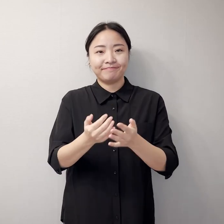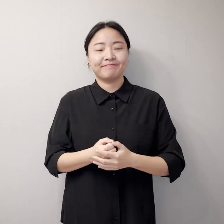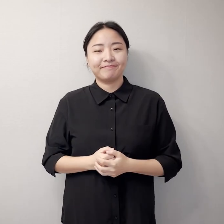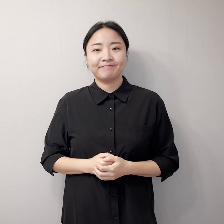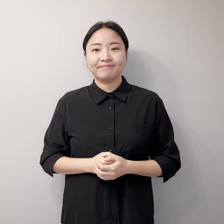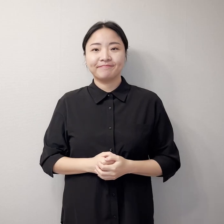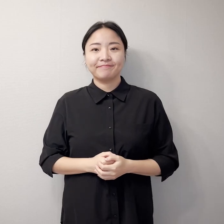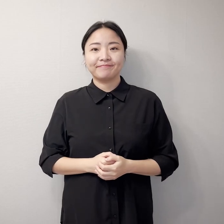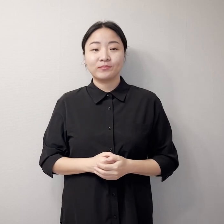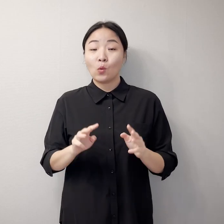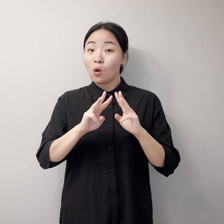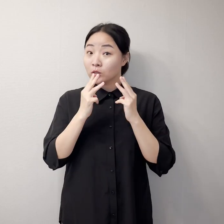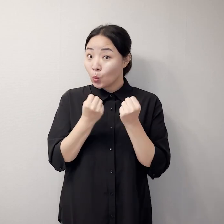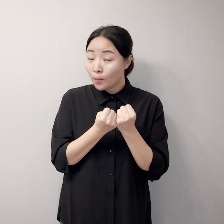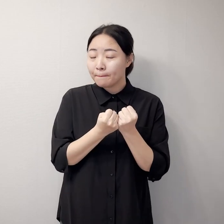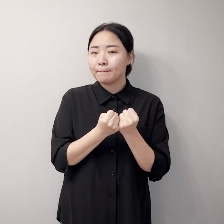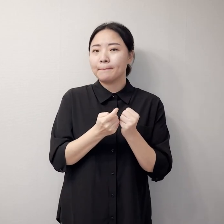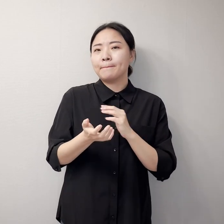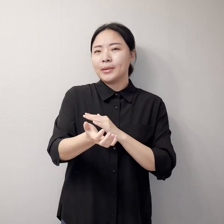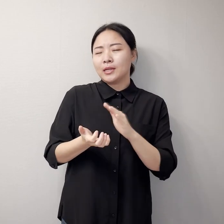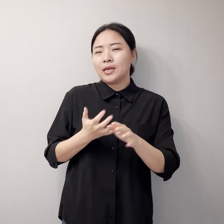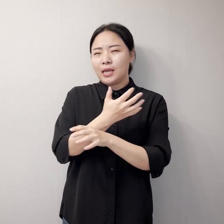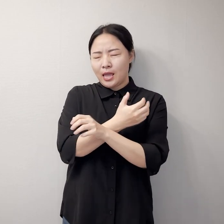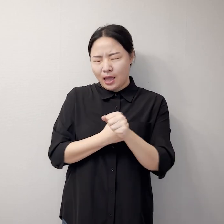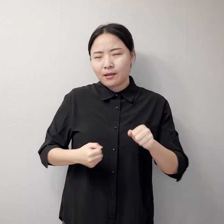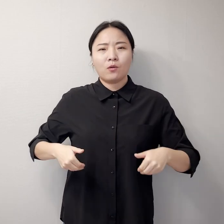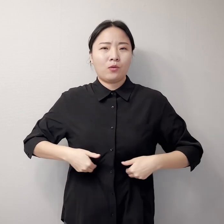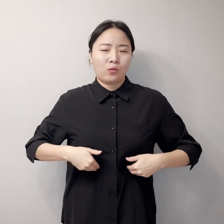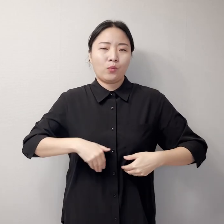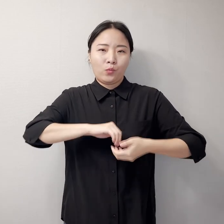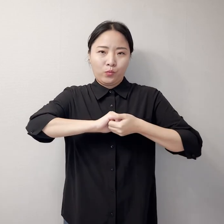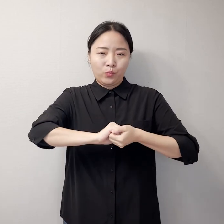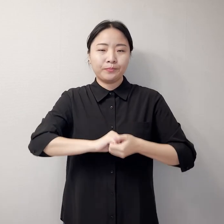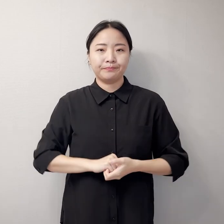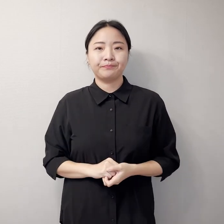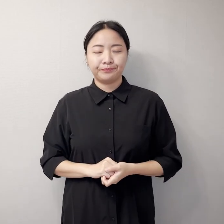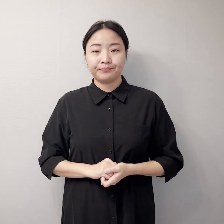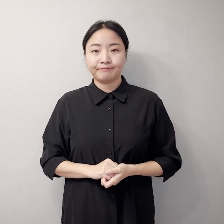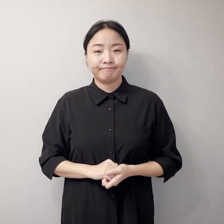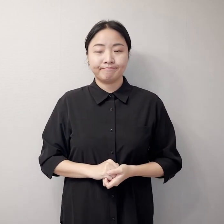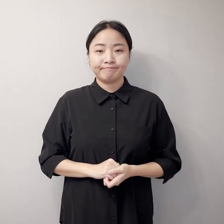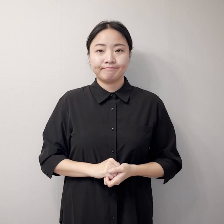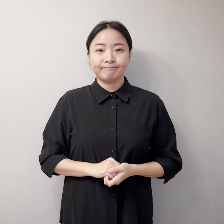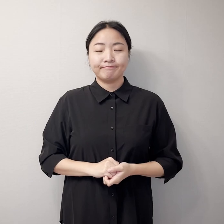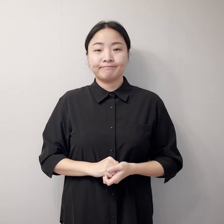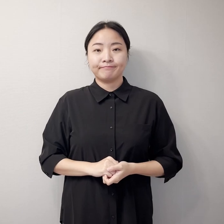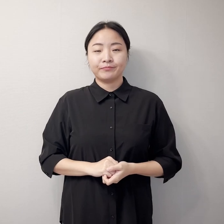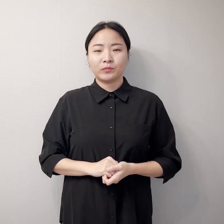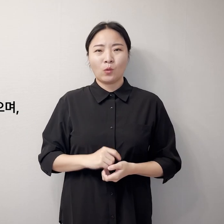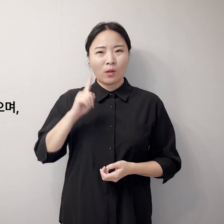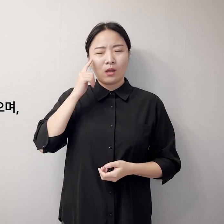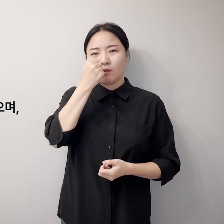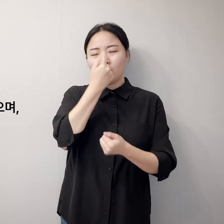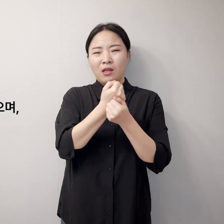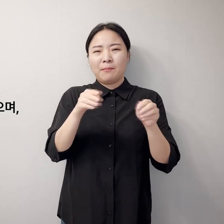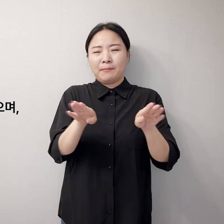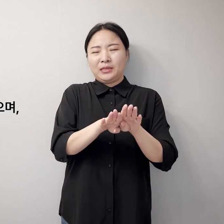워크숍은 사전 예약자에 하나여 참여가 가능합니다 노쇼를 방지하기